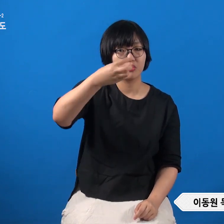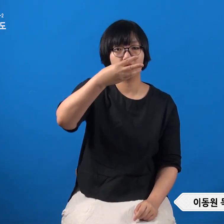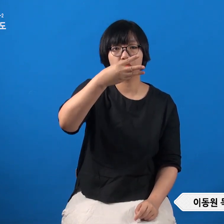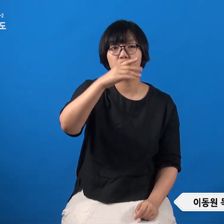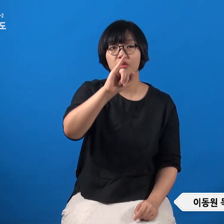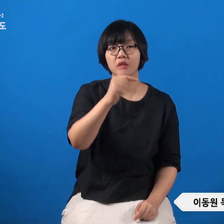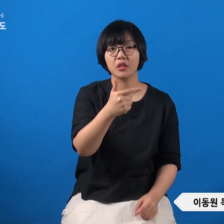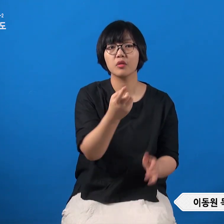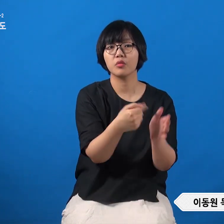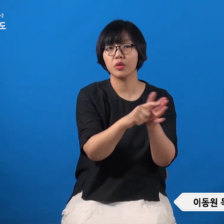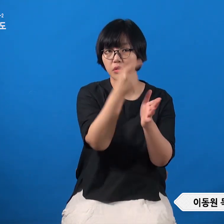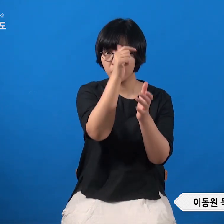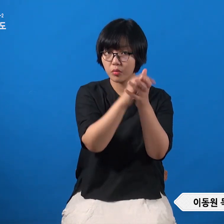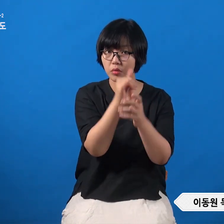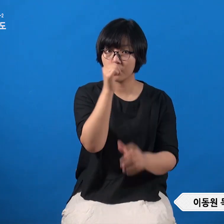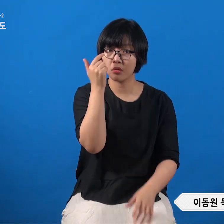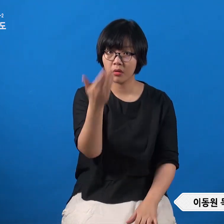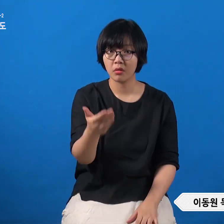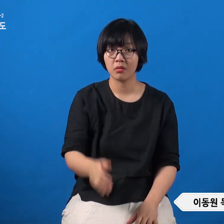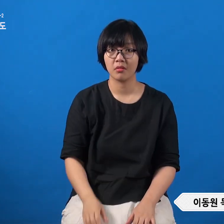보셨어요? 최근에?